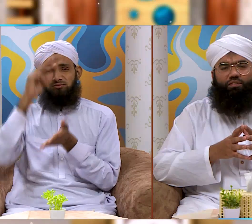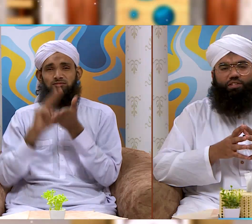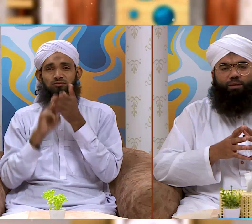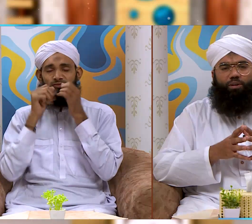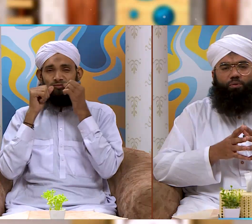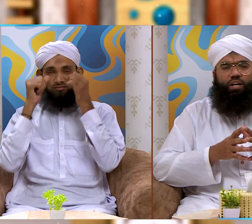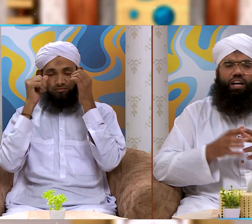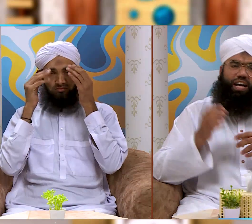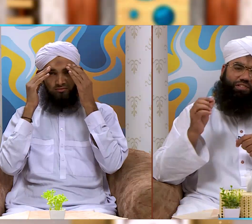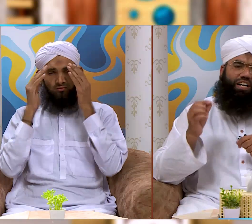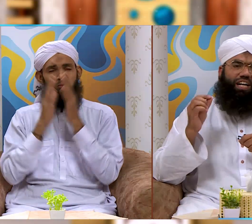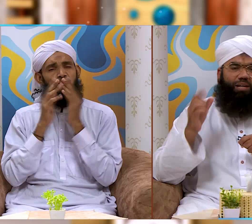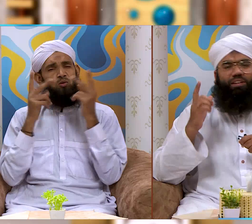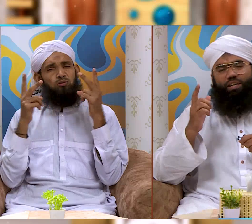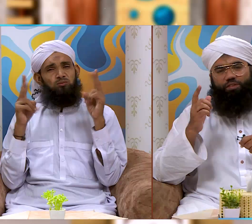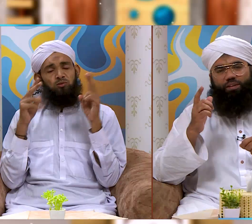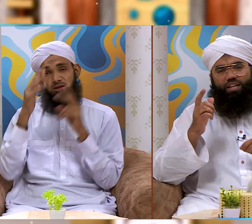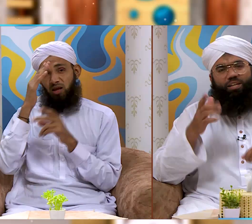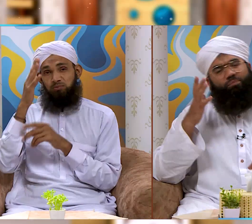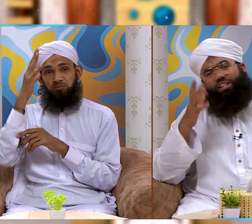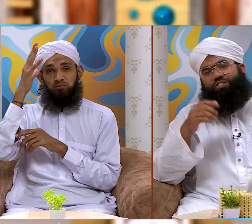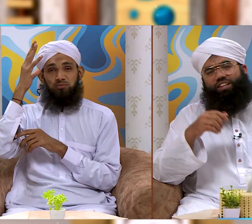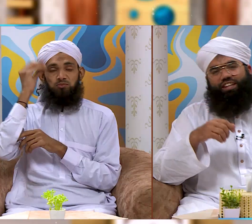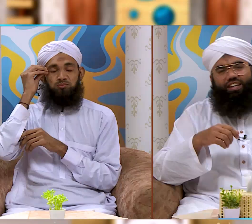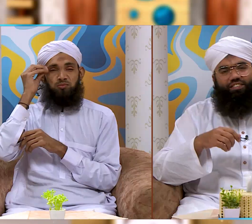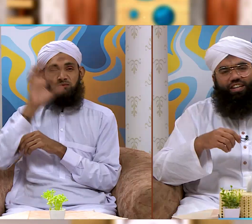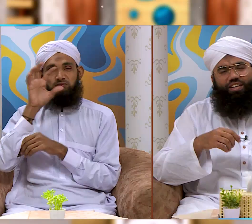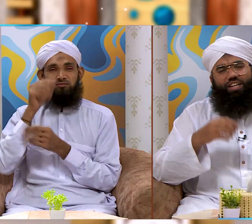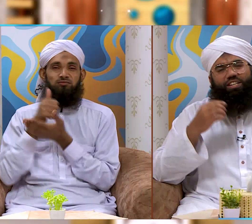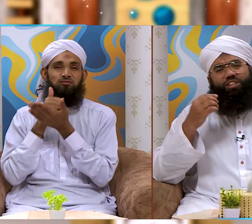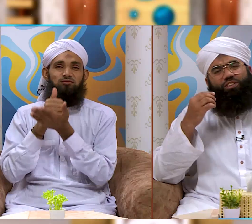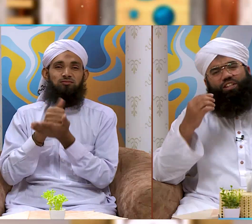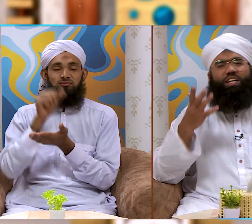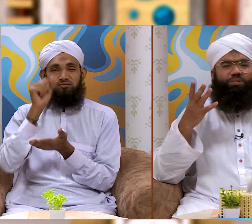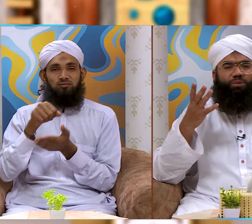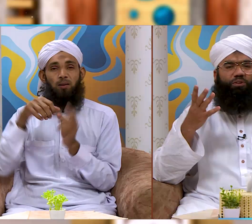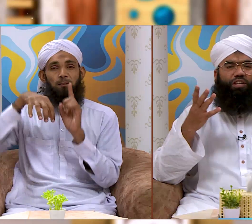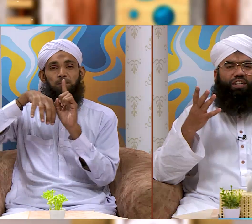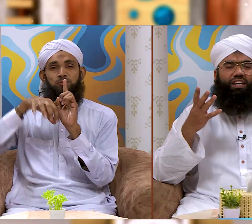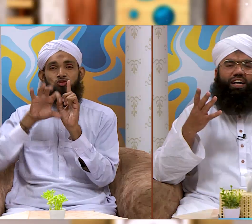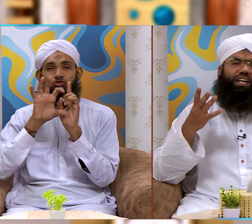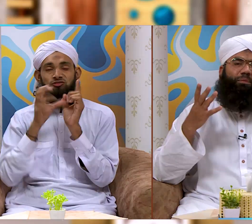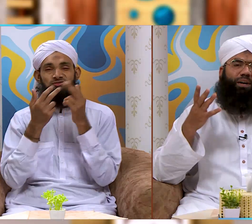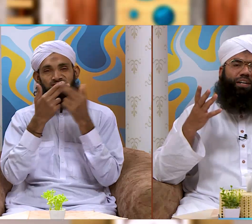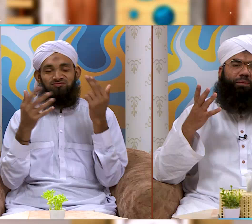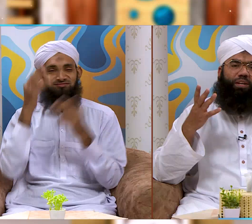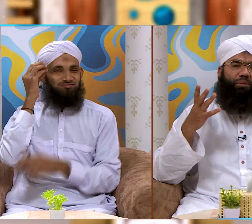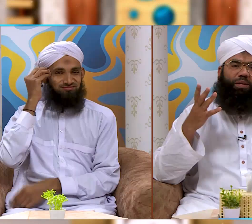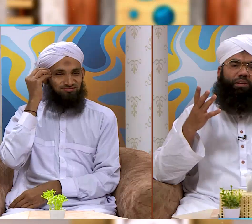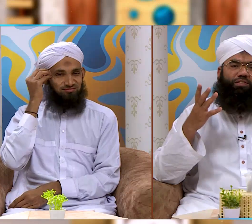وسلم کو ایسا علم عطا فرمایا ہے۔ مدنی چینل کے ناظرین، کتنی عظمت اور شان اللہ پاک نے اپنے حبیب علیہ